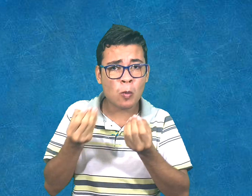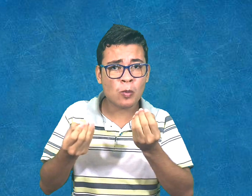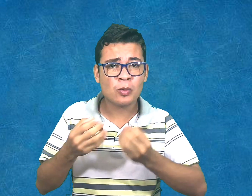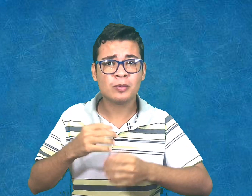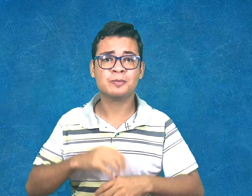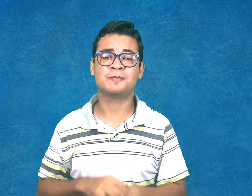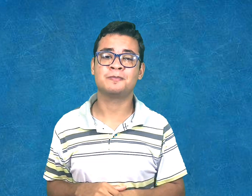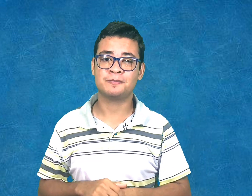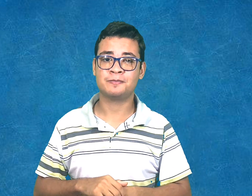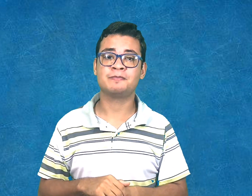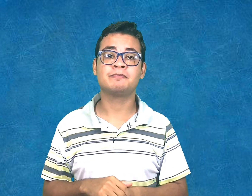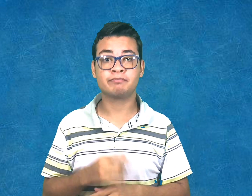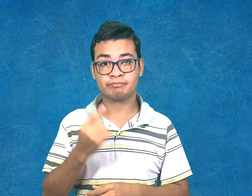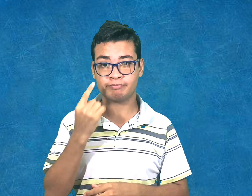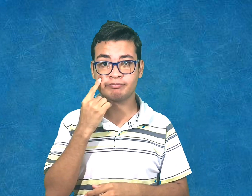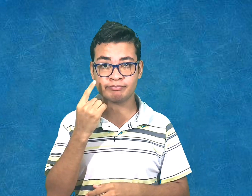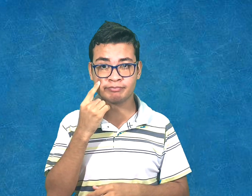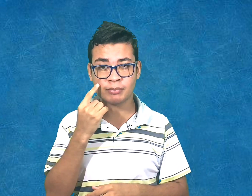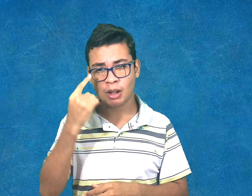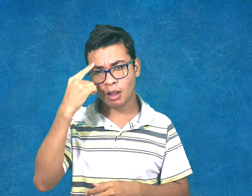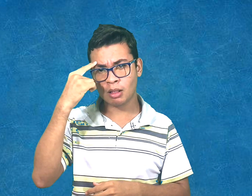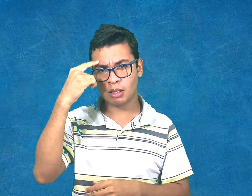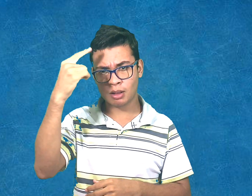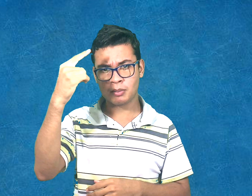Olha só. Lembra que se